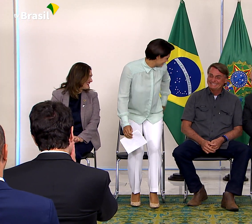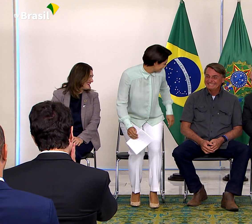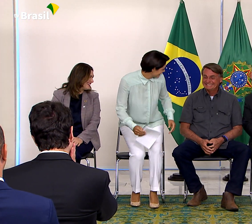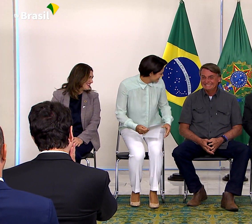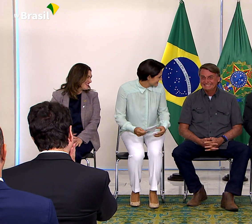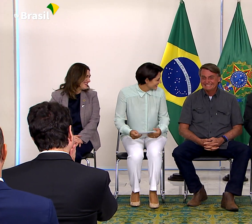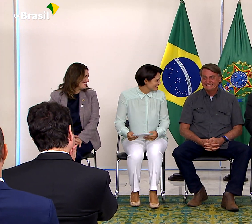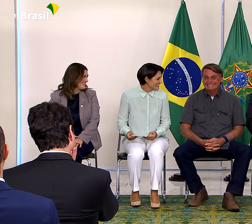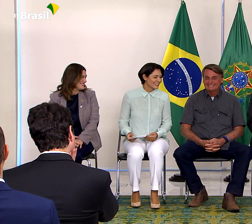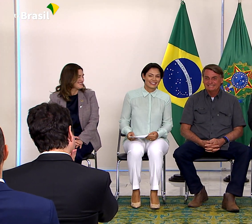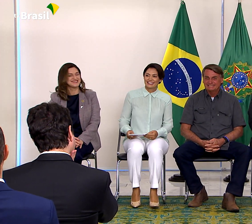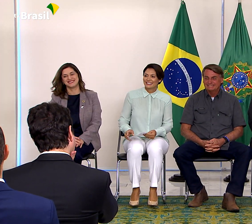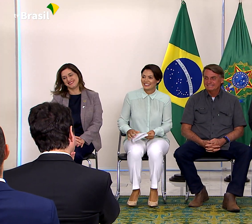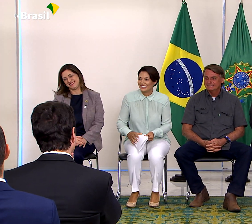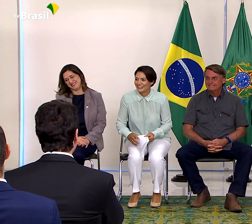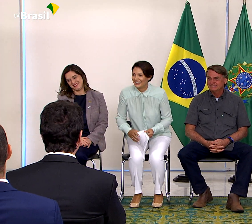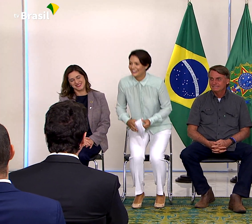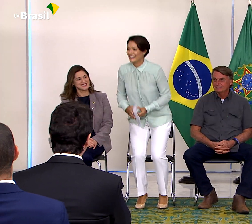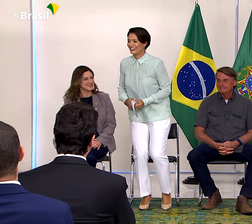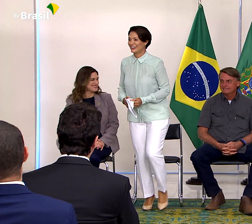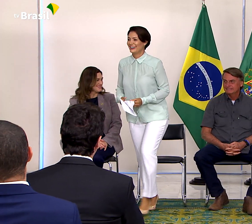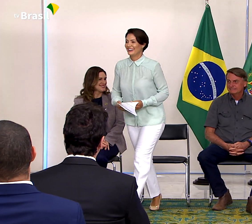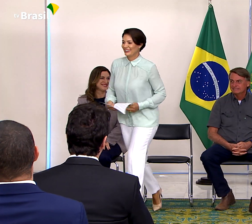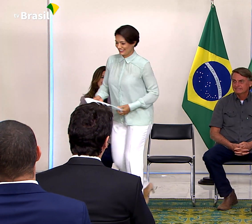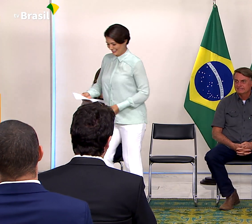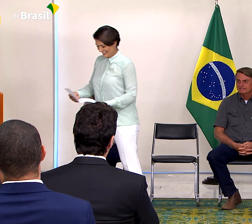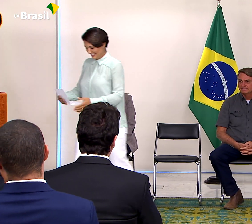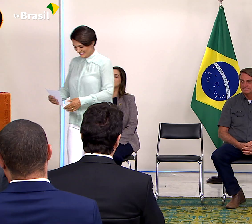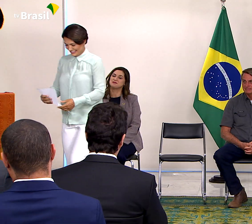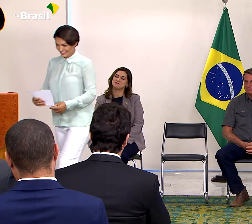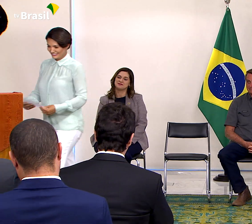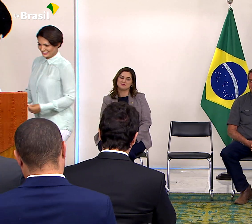A seguir fará uso da palavra a senhora Michele Bolsonaro.